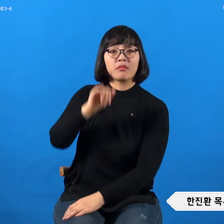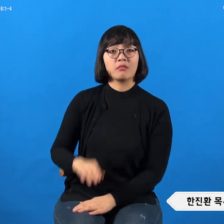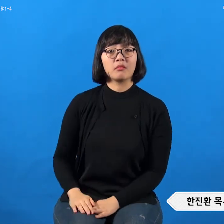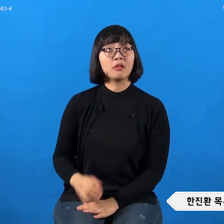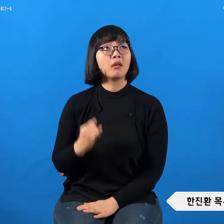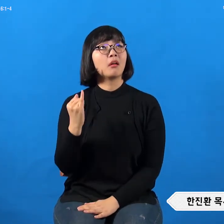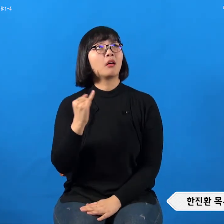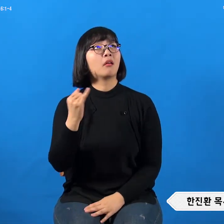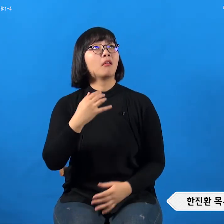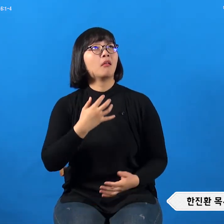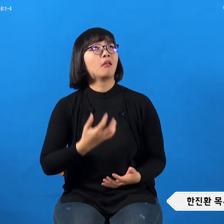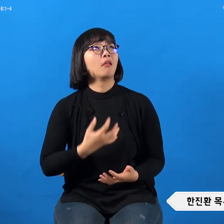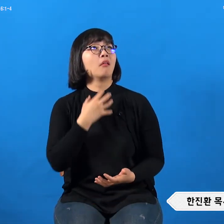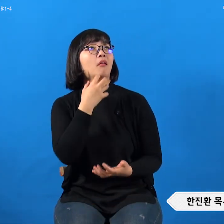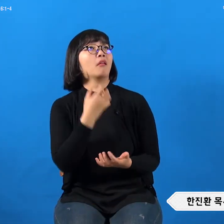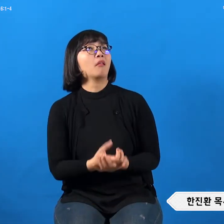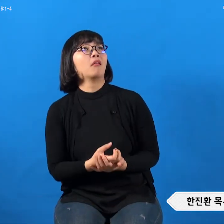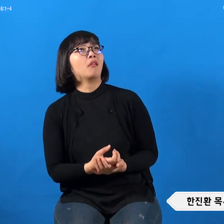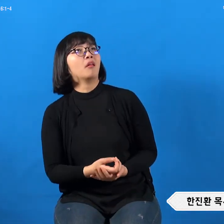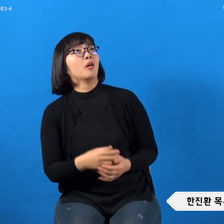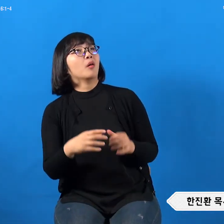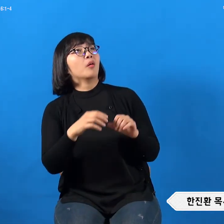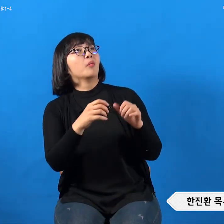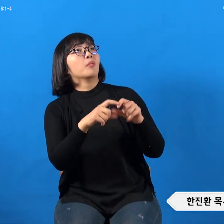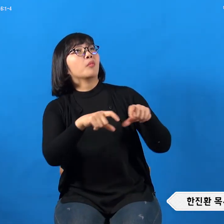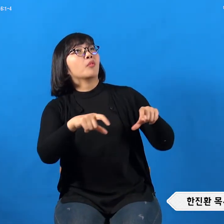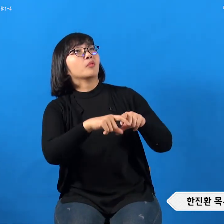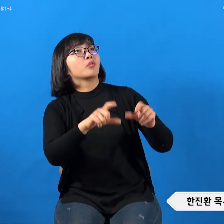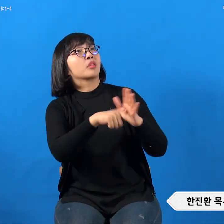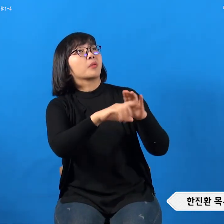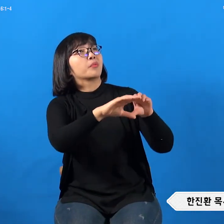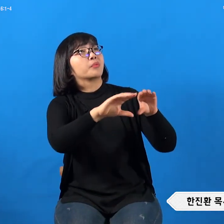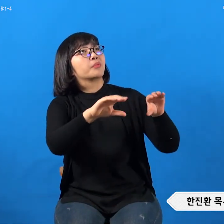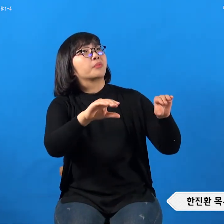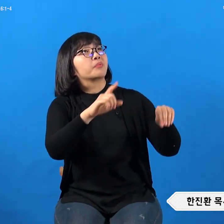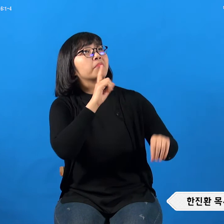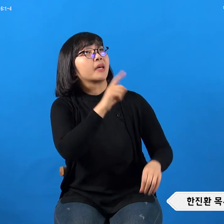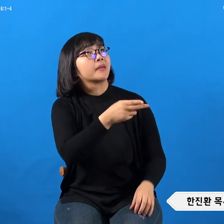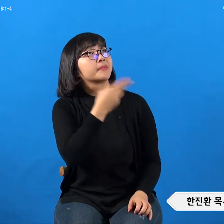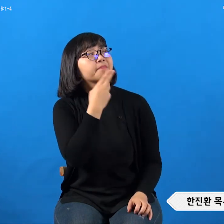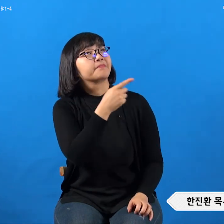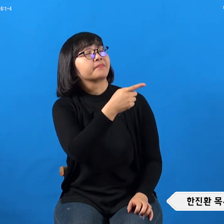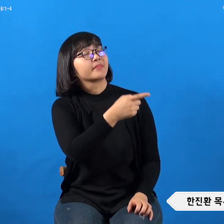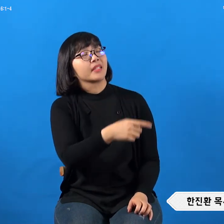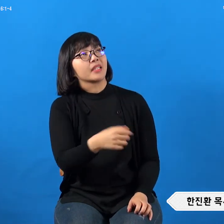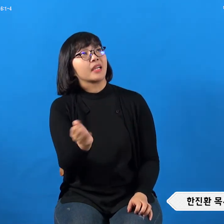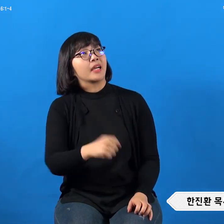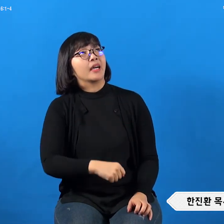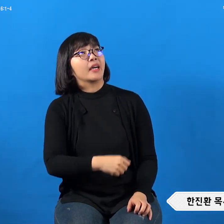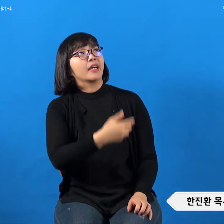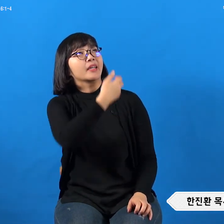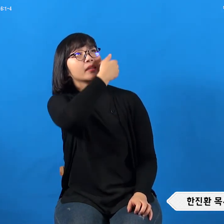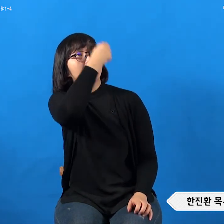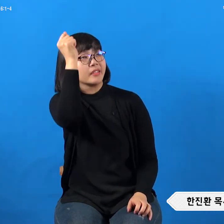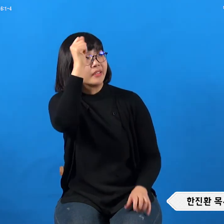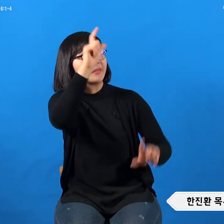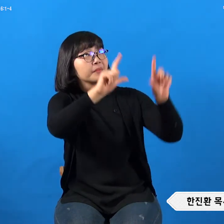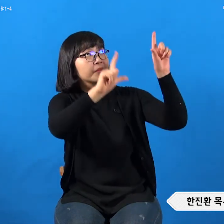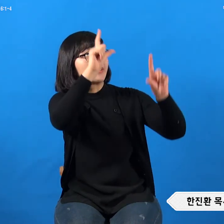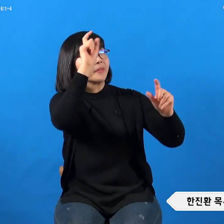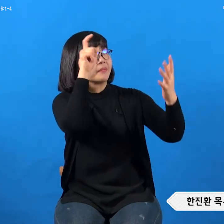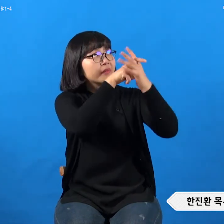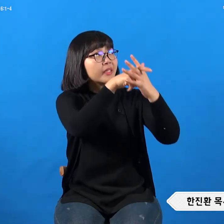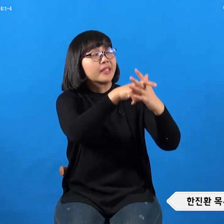평소에 사근사근하던 모습은 간대가 없습니다. 할머니는 그 한 모습을 보면서